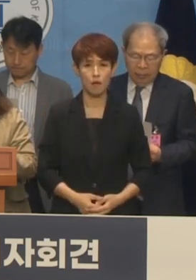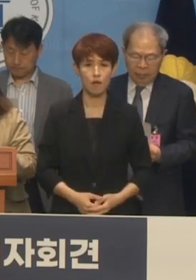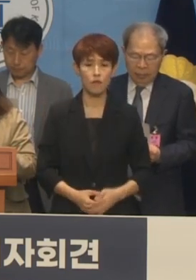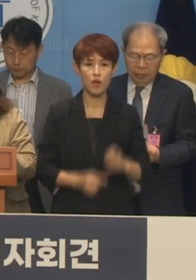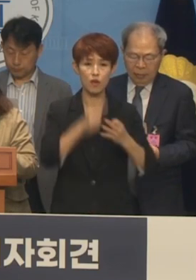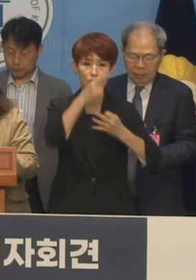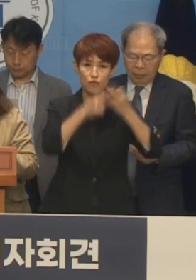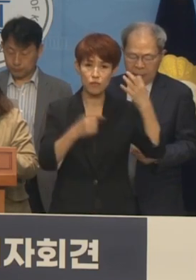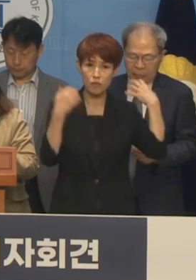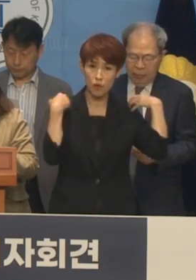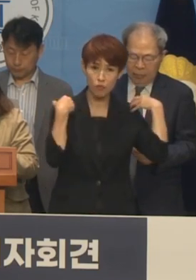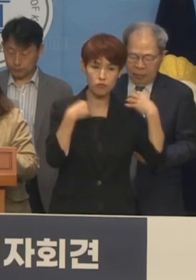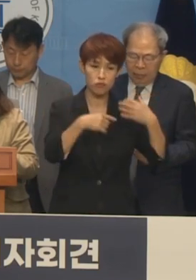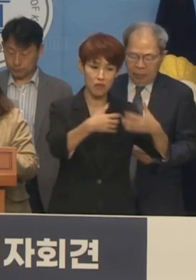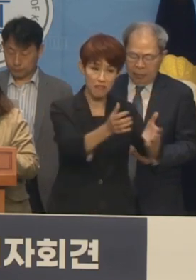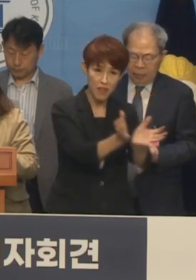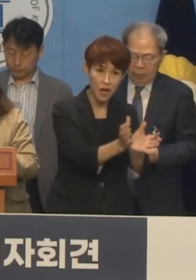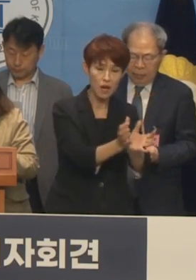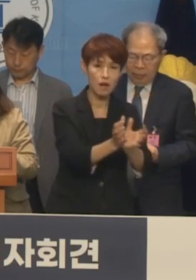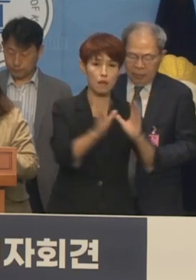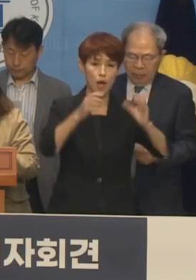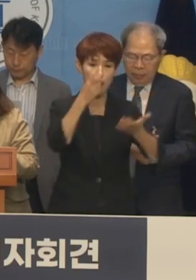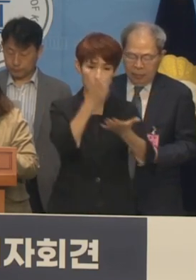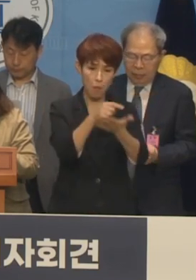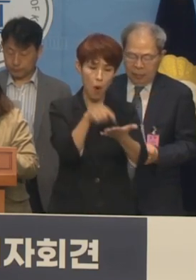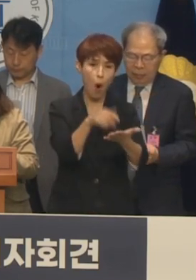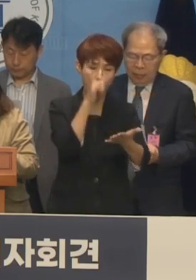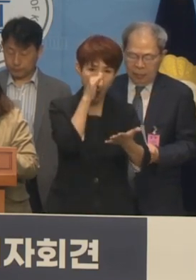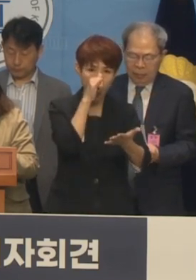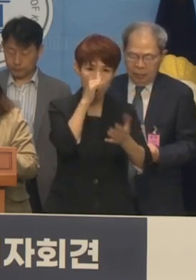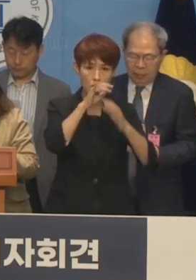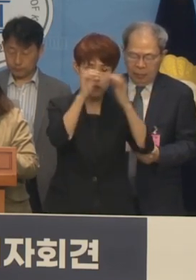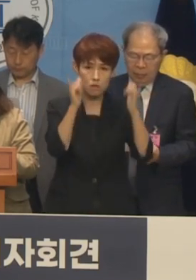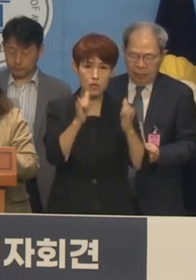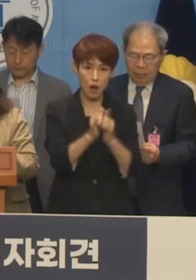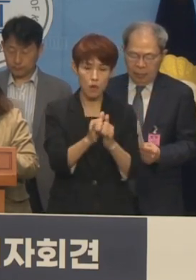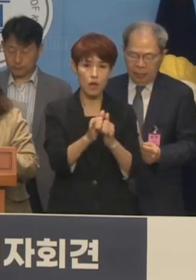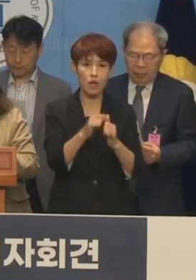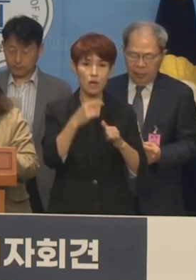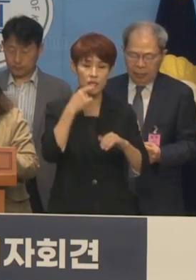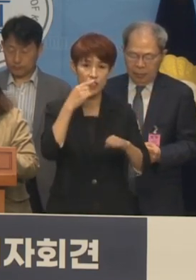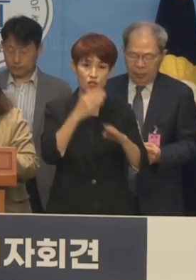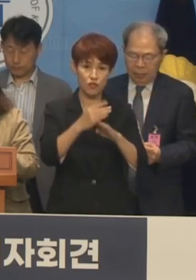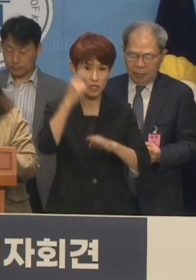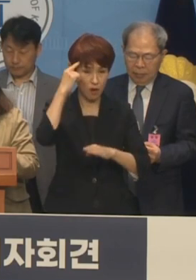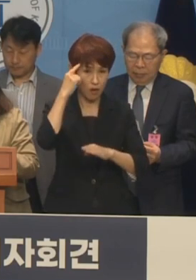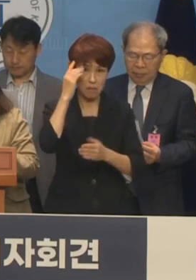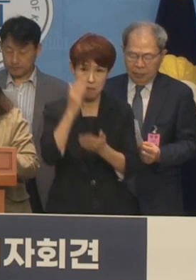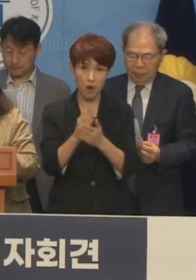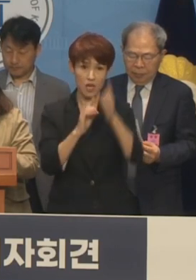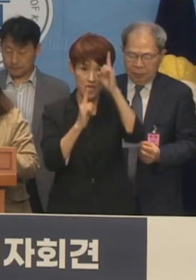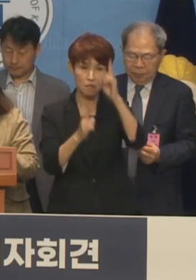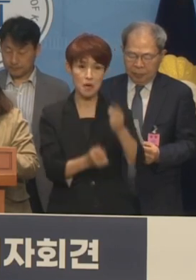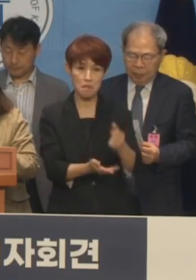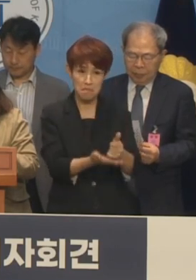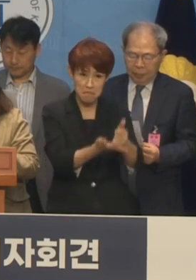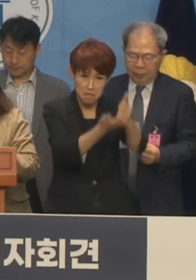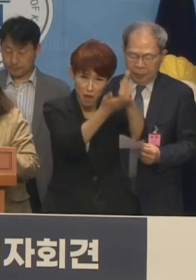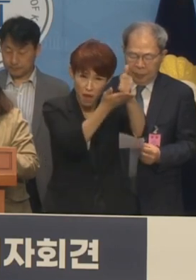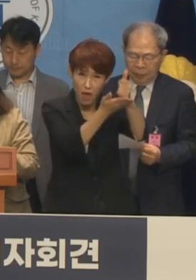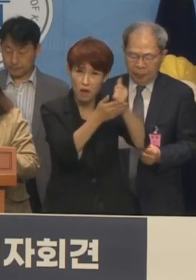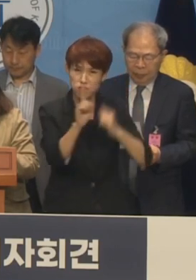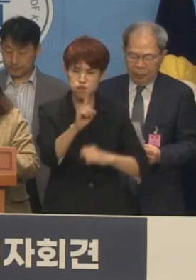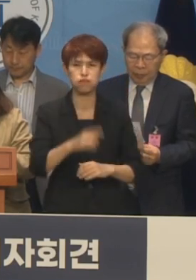윤석열 정부와 여당은 헌법에도 명시된 4.19 민주이념 대신 이승만 띄우기에만 골몰하고 있다. 이 같은 행태의